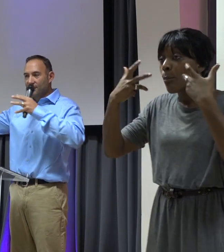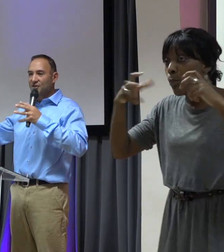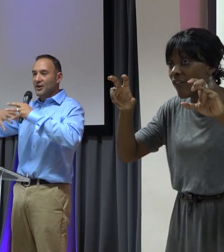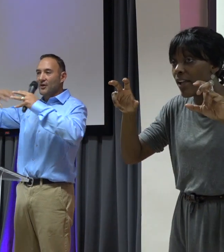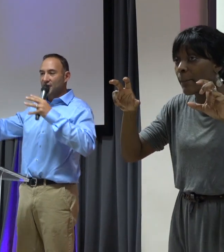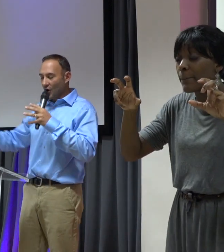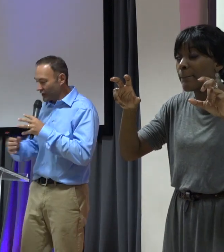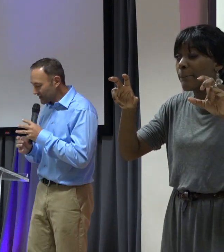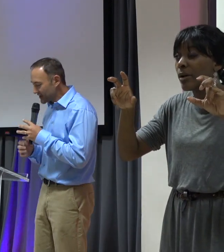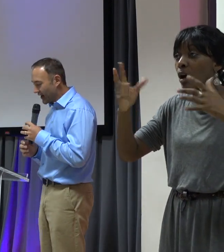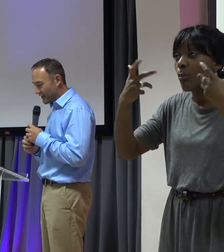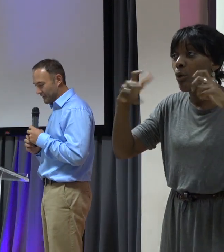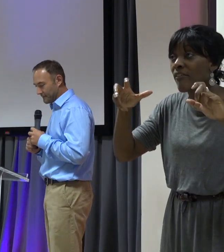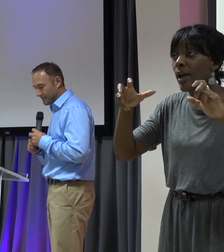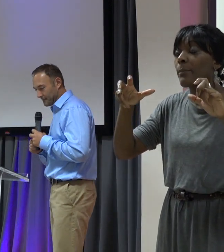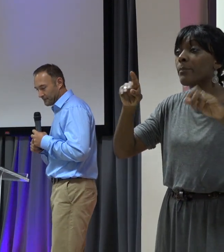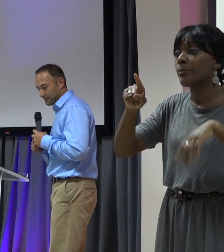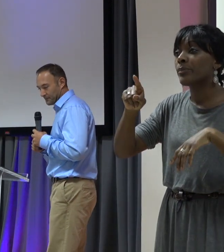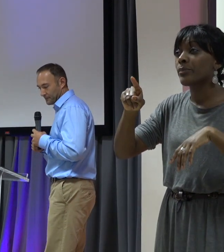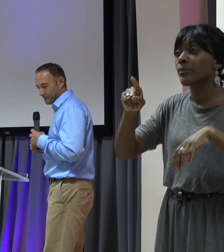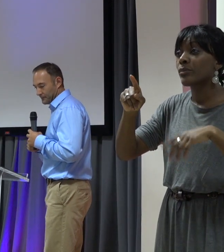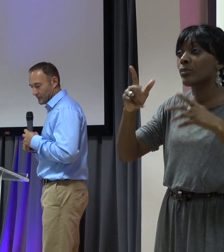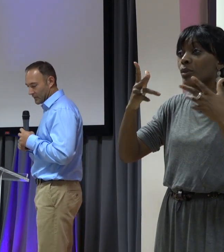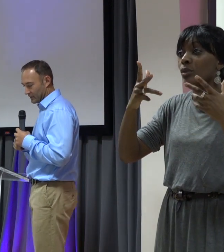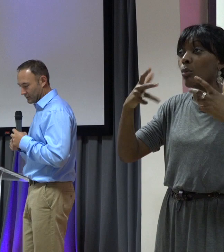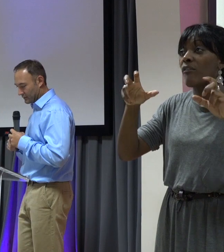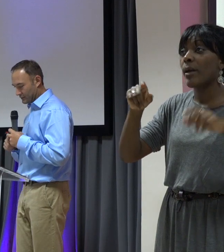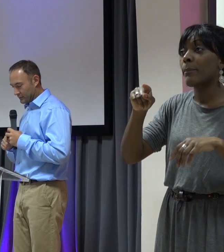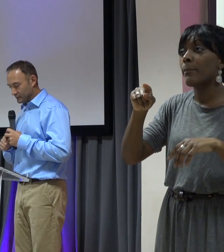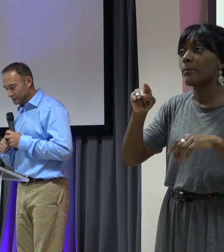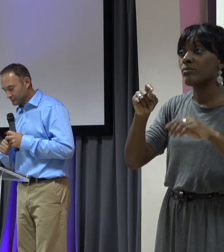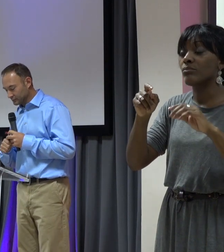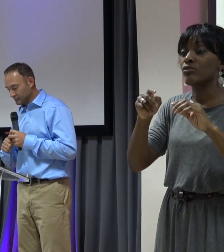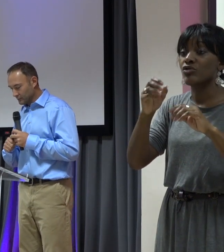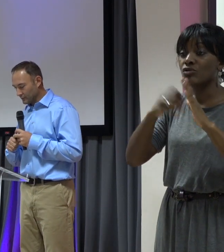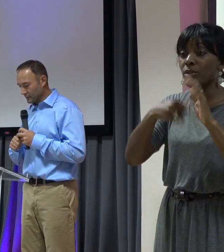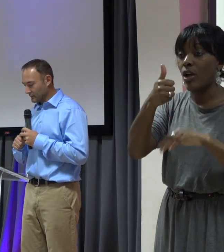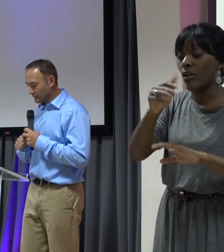7, the verse in it's all of its Et entirety. donc quand on comprend le verset dans